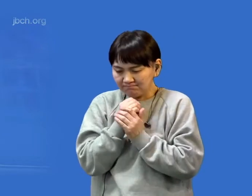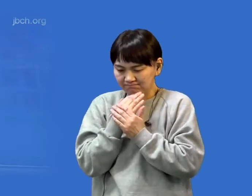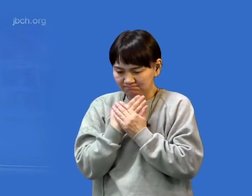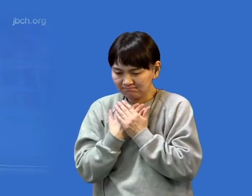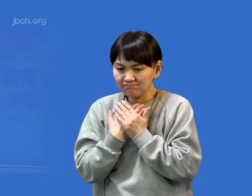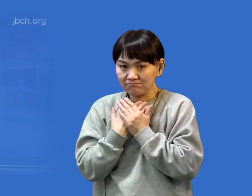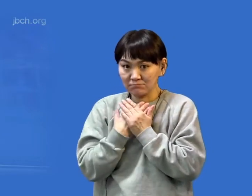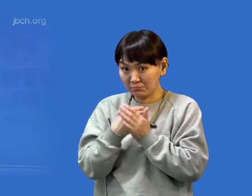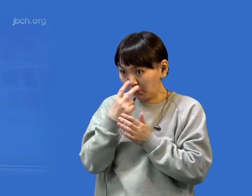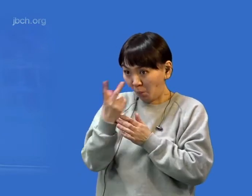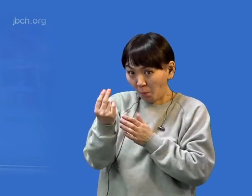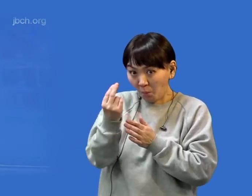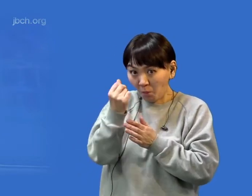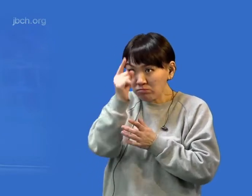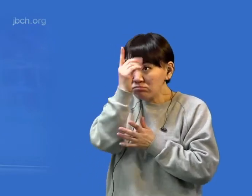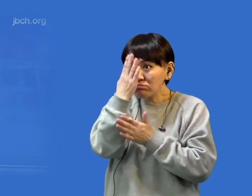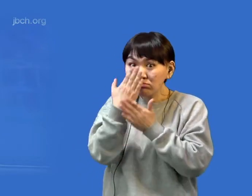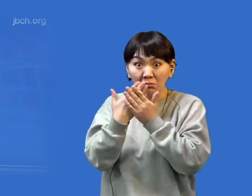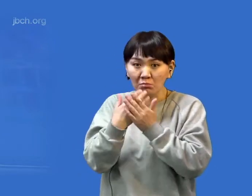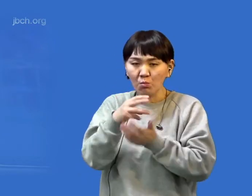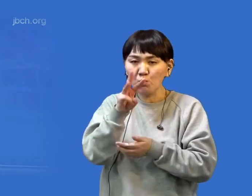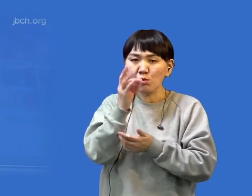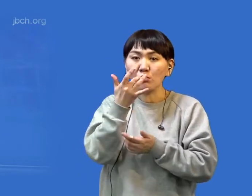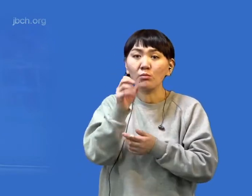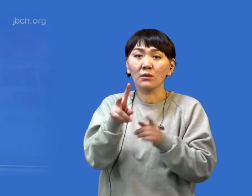гэдэг. Бурхан сайн байна уу?